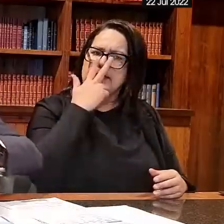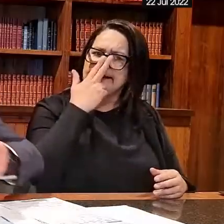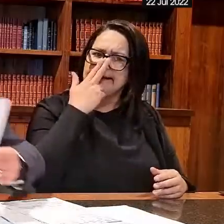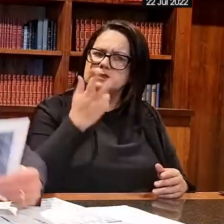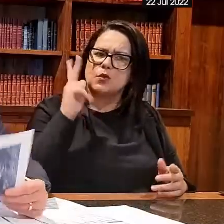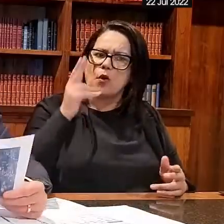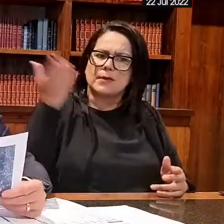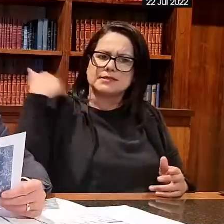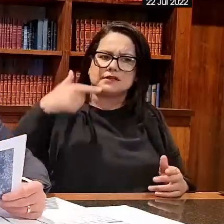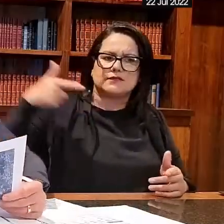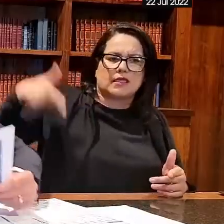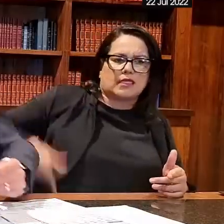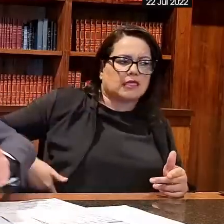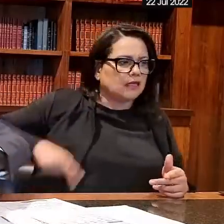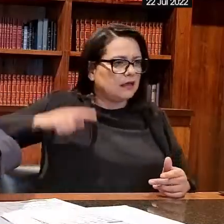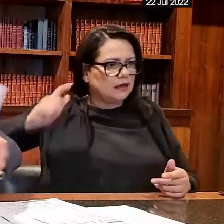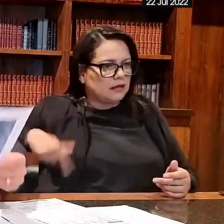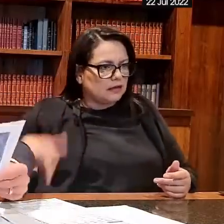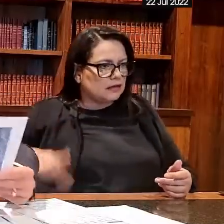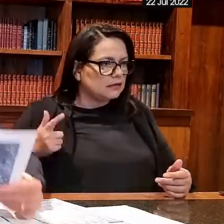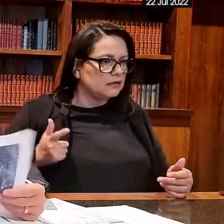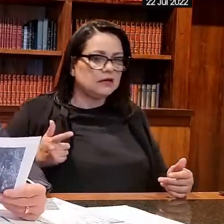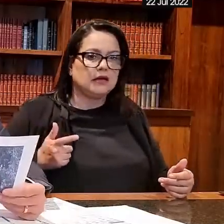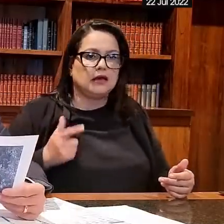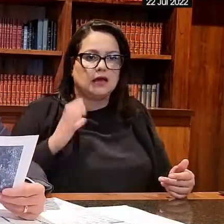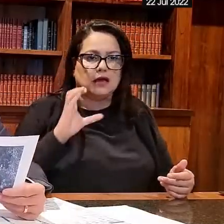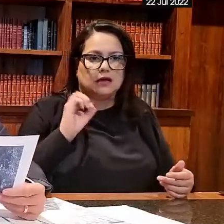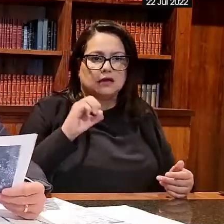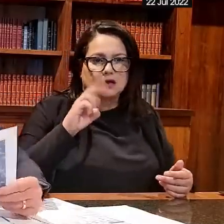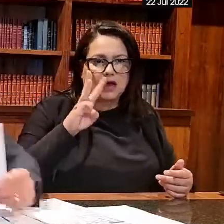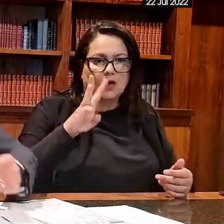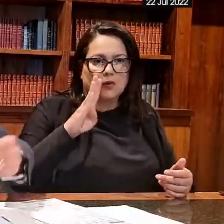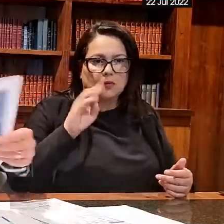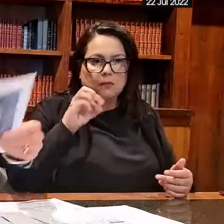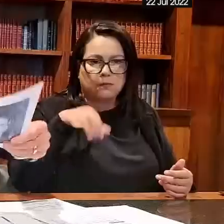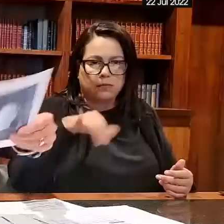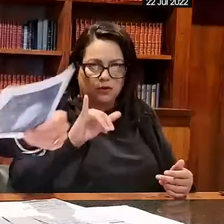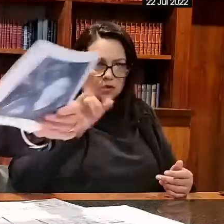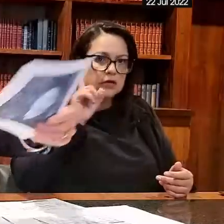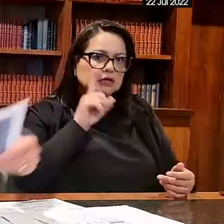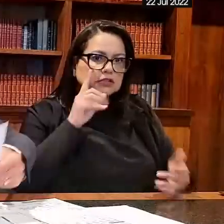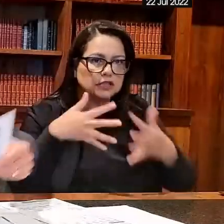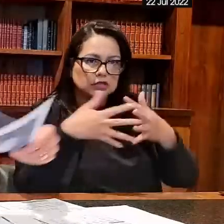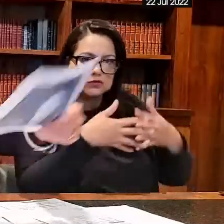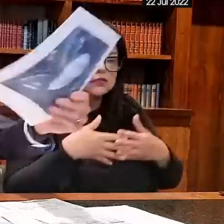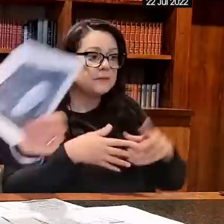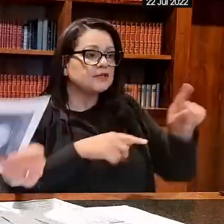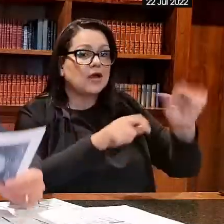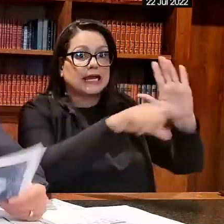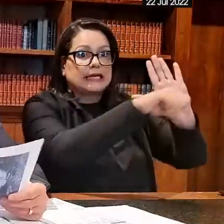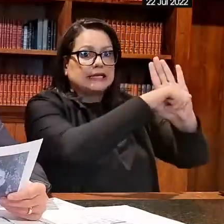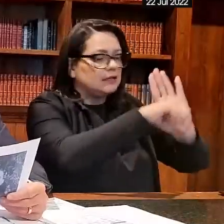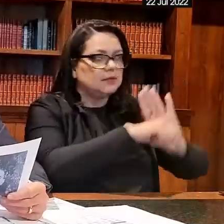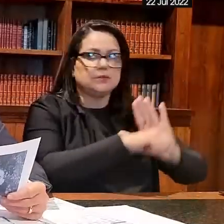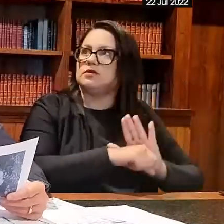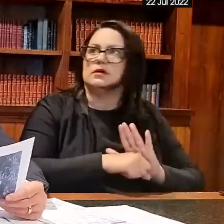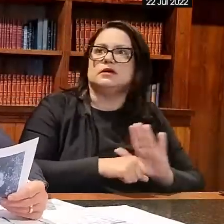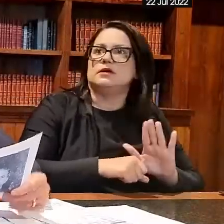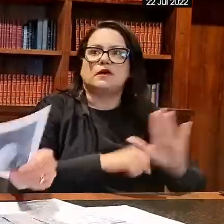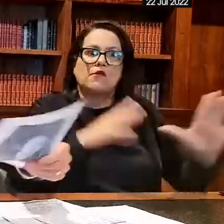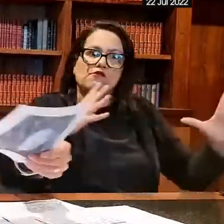filme de cowboy do passado quando alguém comete um crime nos Estados Unidos né e ele a fugir